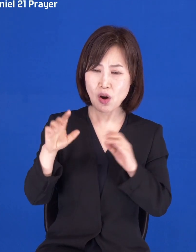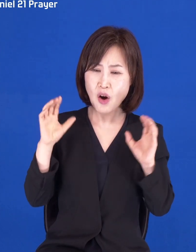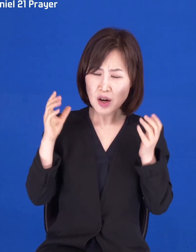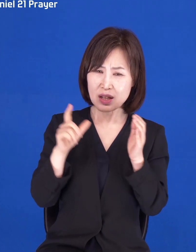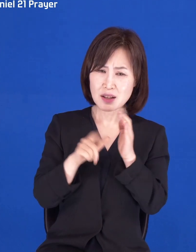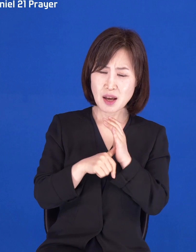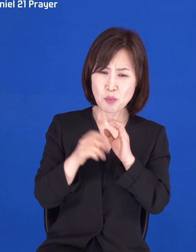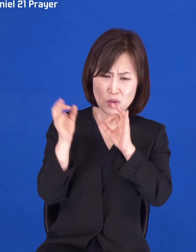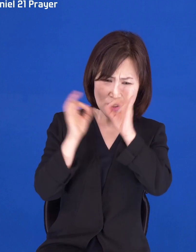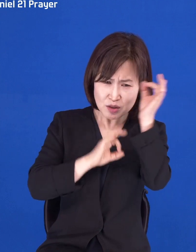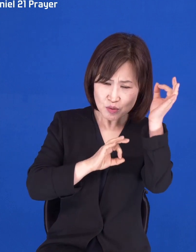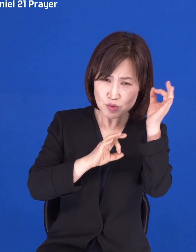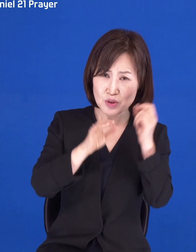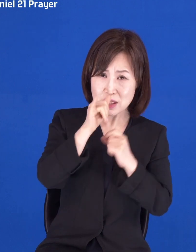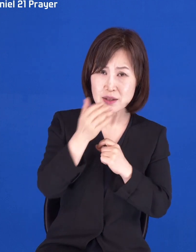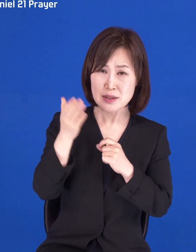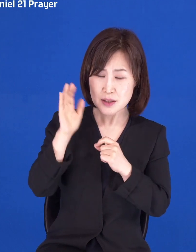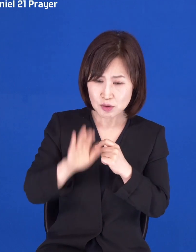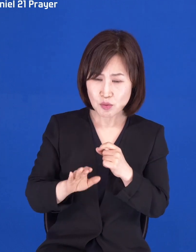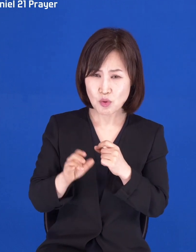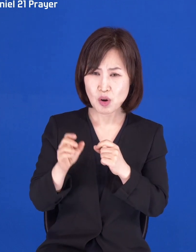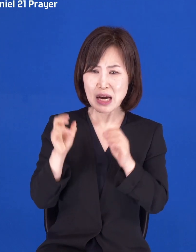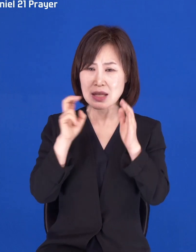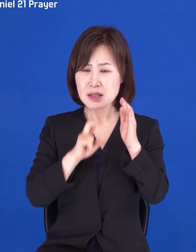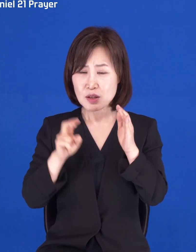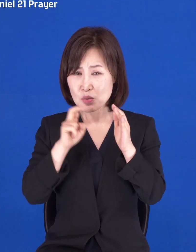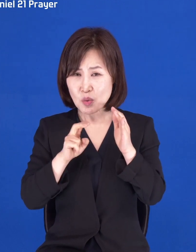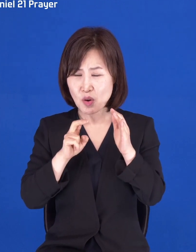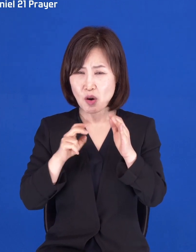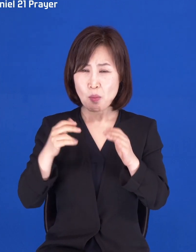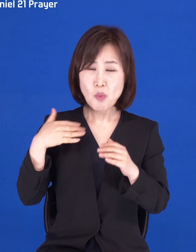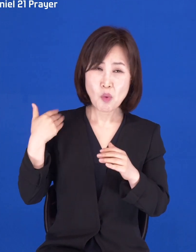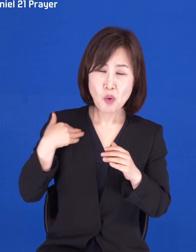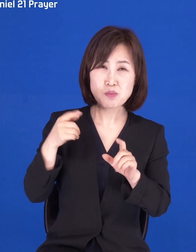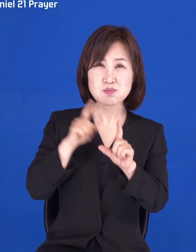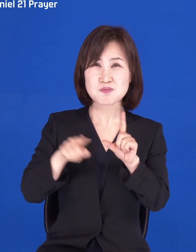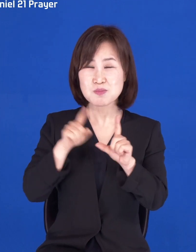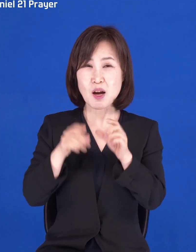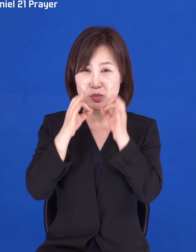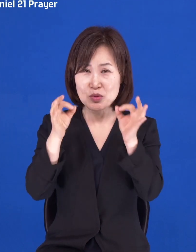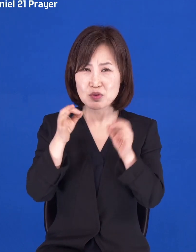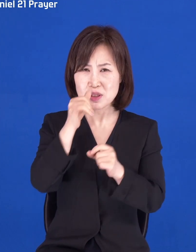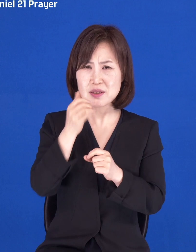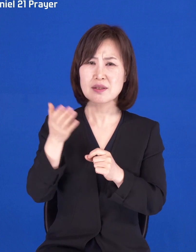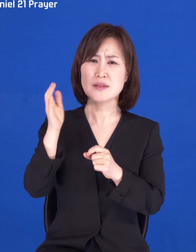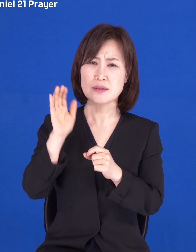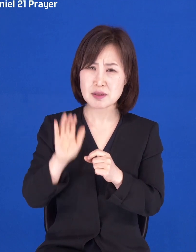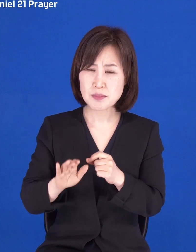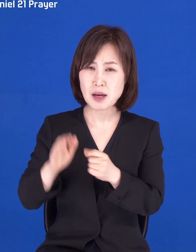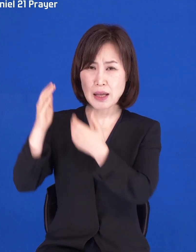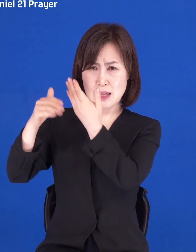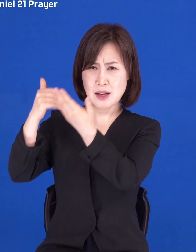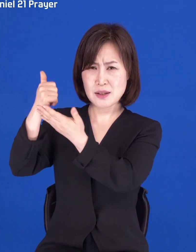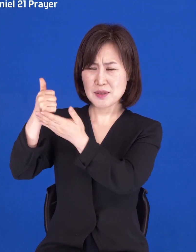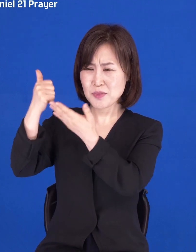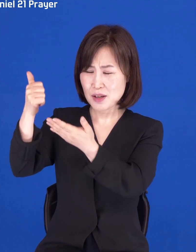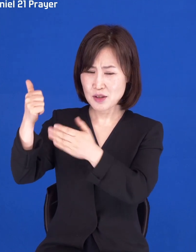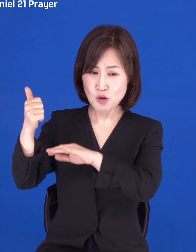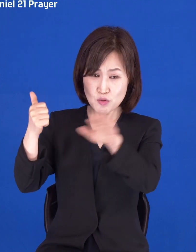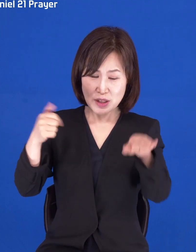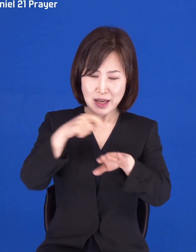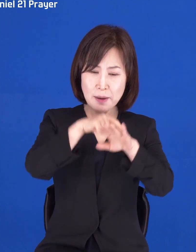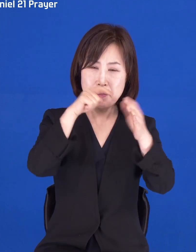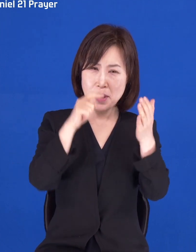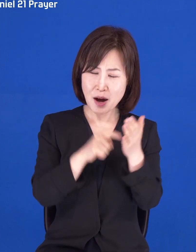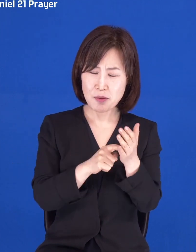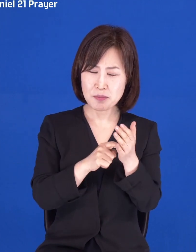수 있었지만 찬송가도 흥얼흥얼 할 수도 있었고 그랬지만 하나님께서 저희 마음과